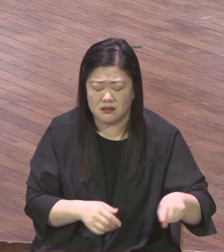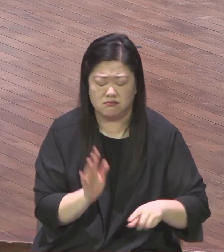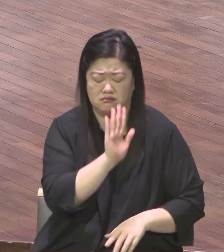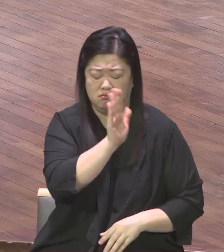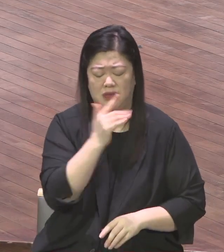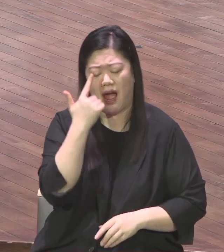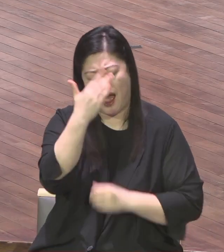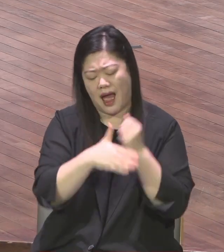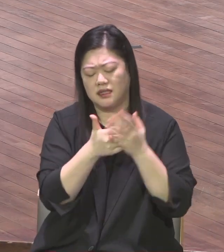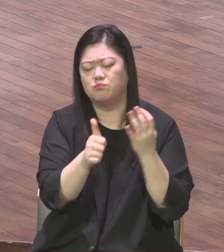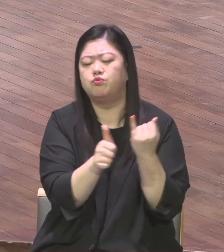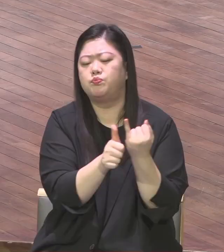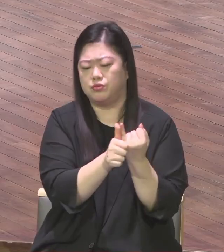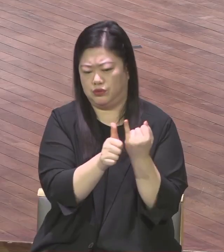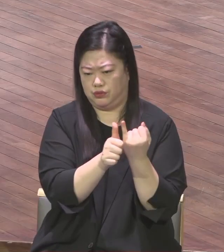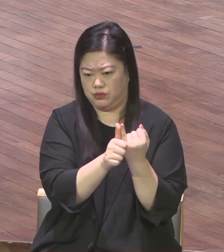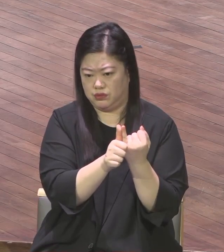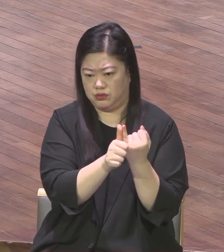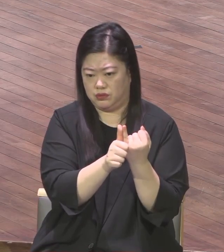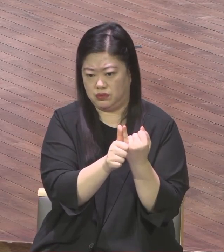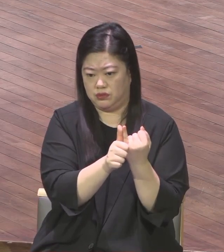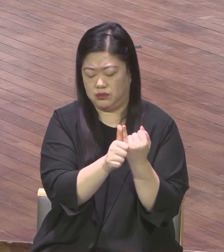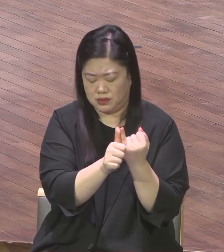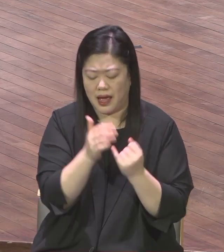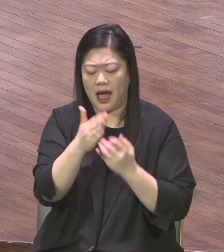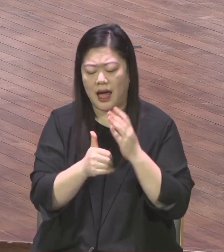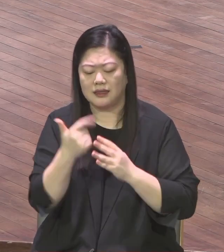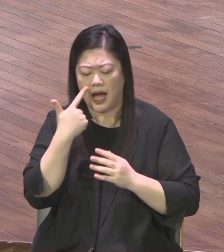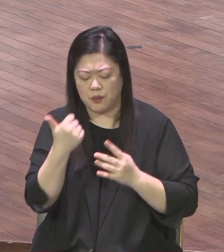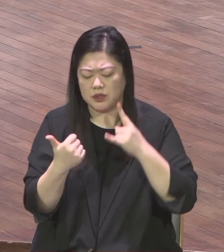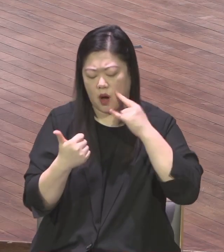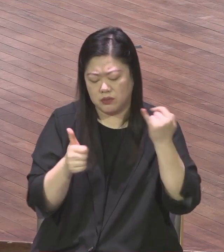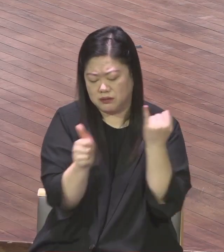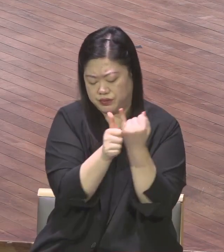대해서 잘 모르는, 교리를 잘 모르는 분들도 많다고요.